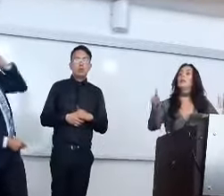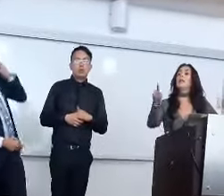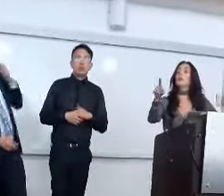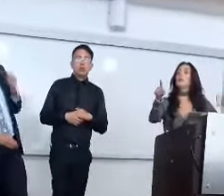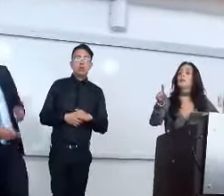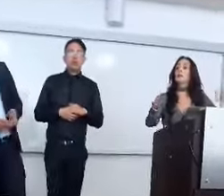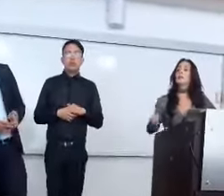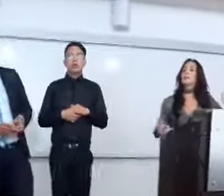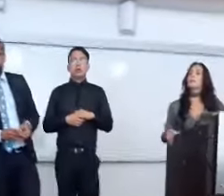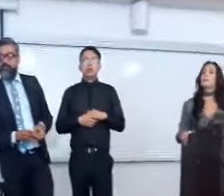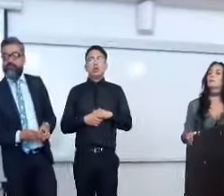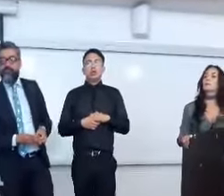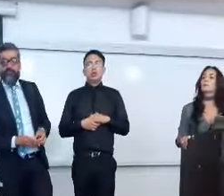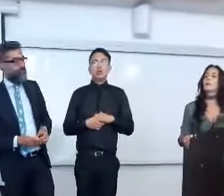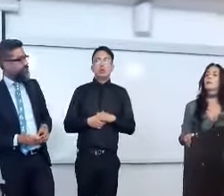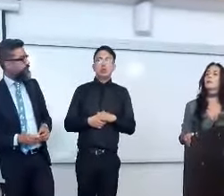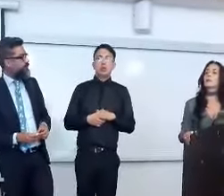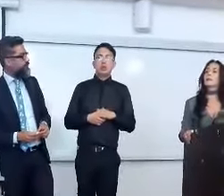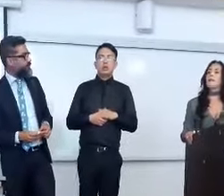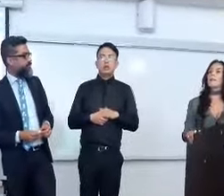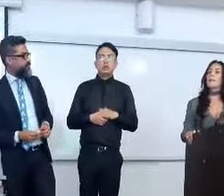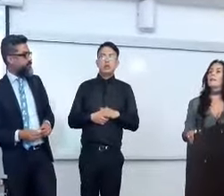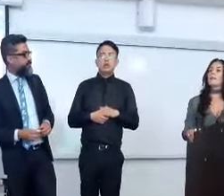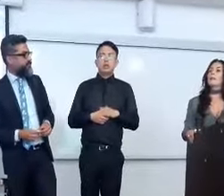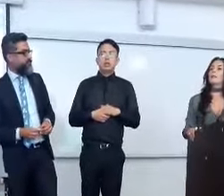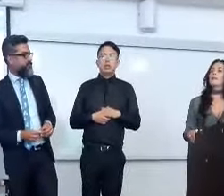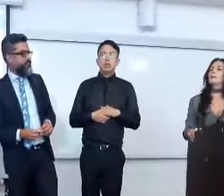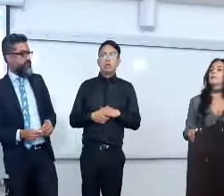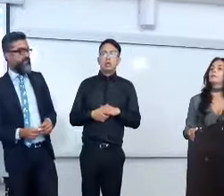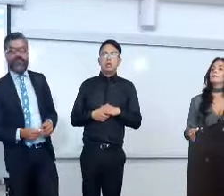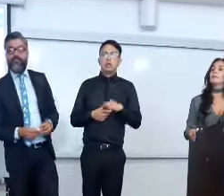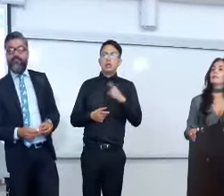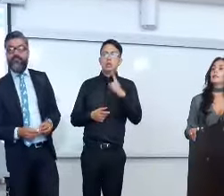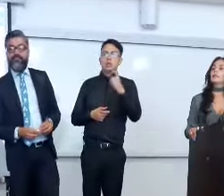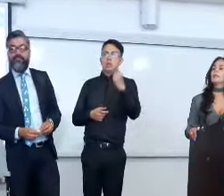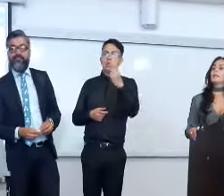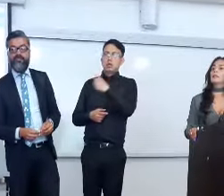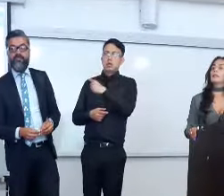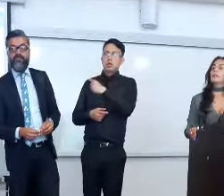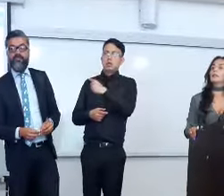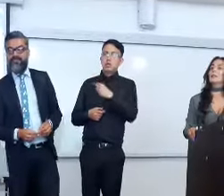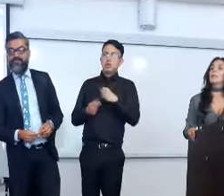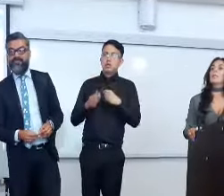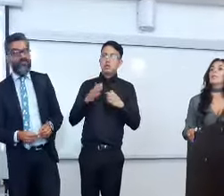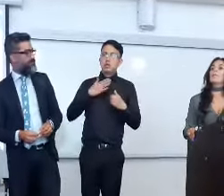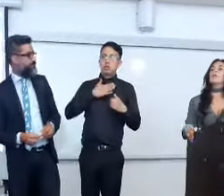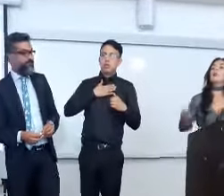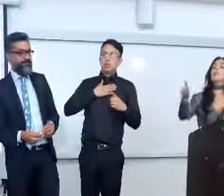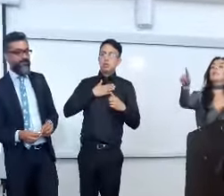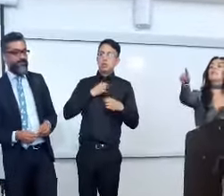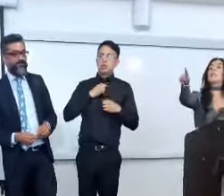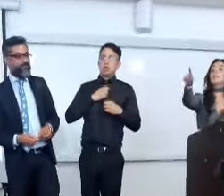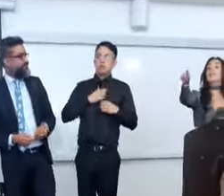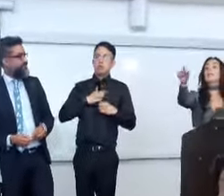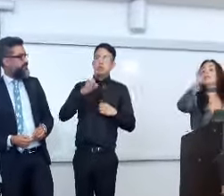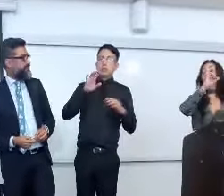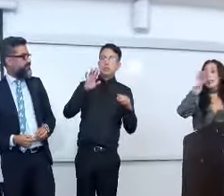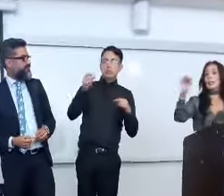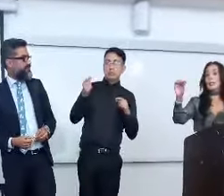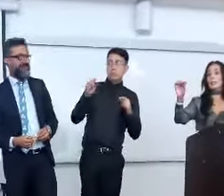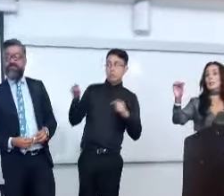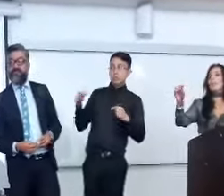panel. Ellos van a estar para resolver las preguntas. Si tengo una pregunta, porque si a nosotros no nos dejan hablar. Yo tengo un hijo con discapacidad. Pero espérame.